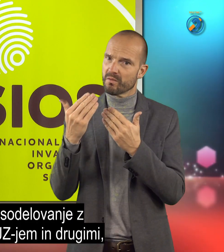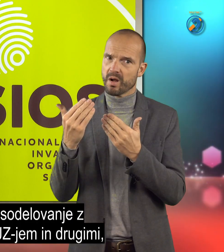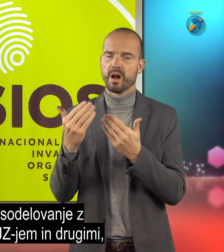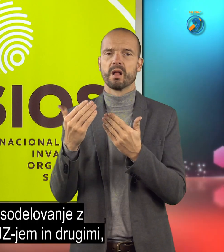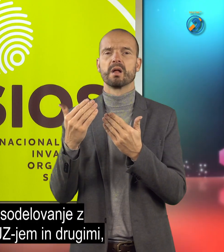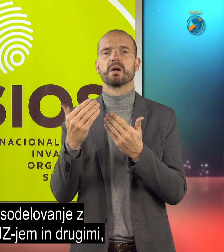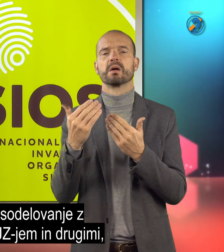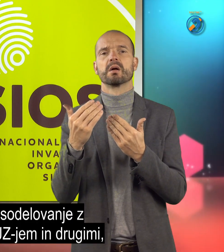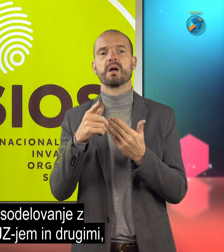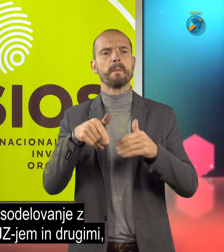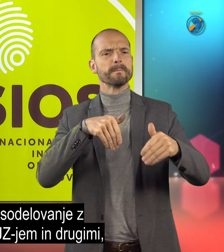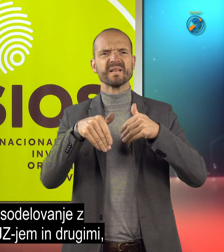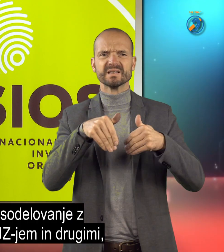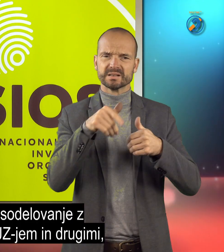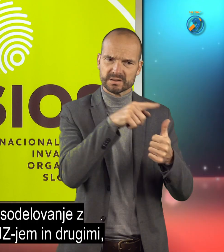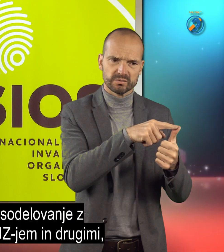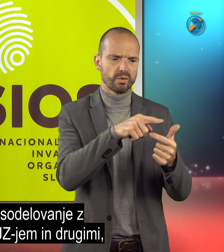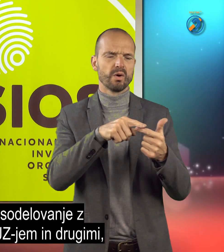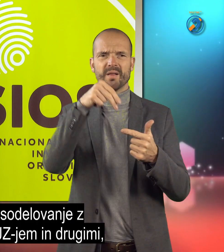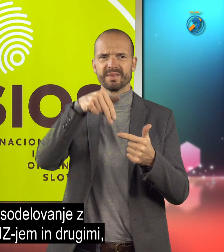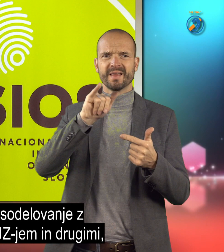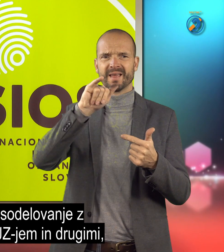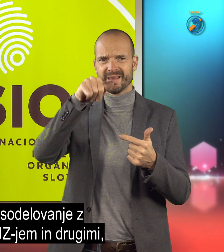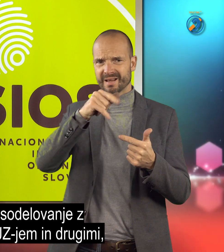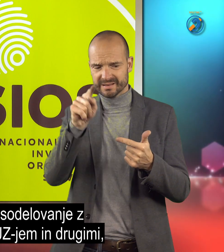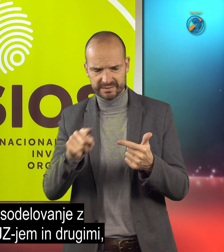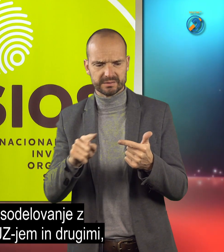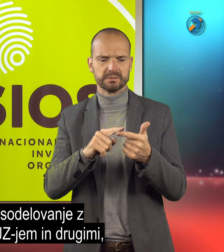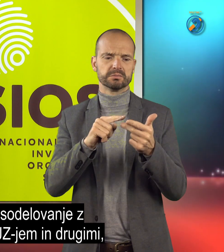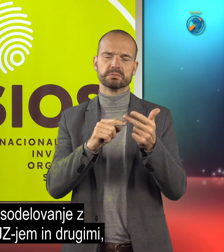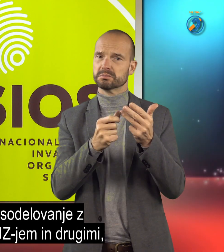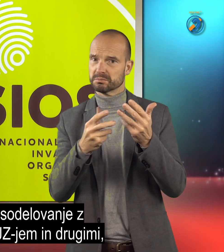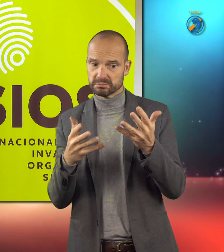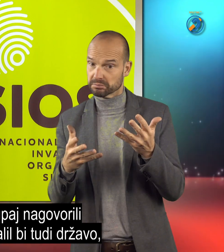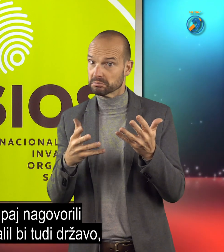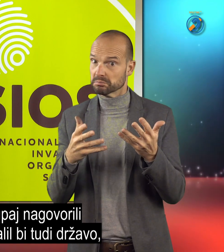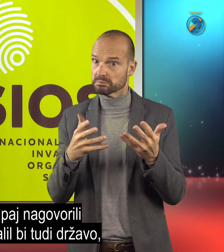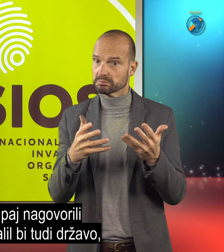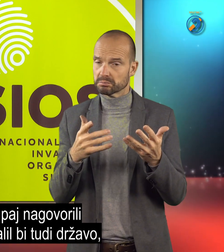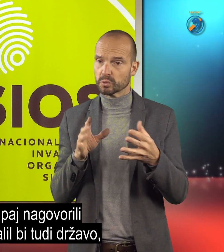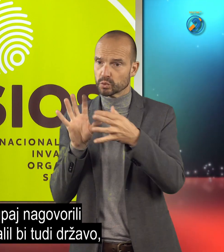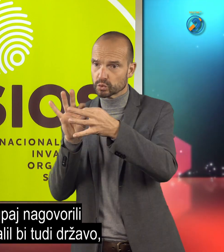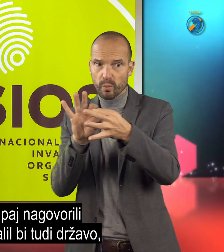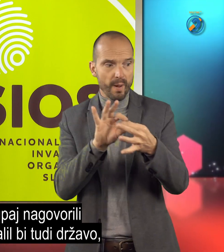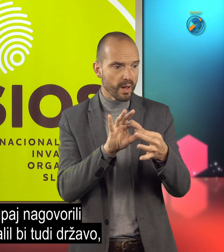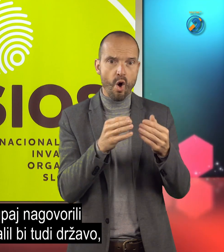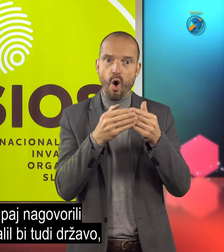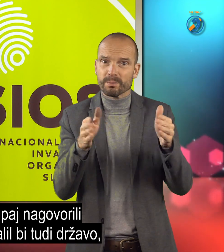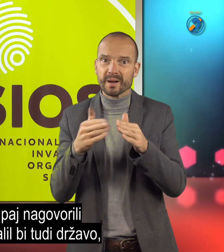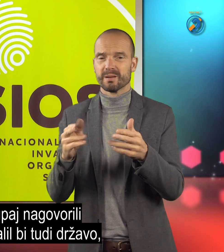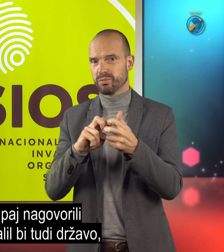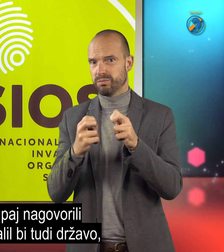pohvalim sodelovanje tako, z ministrstvi, tako z NIJZ kot z nekaterimi drugimi, kjer smo skupaj nagovorili neke